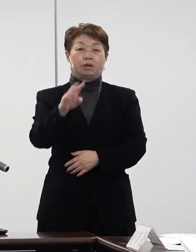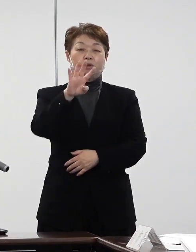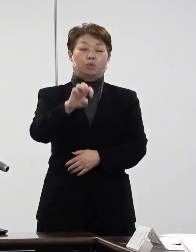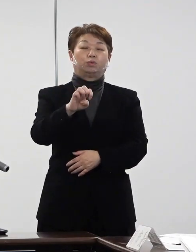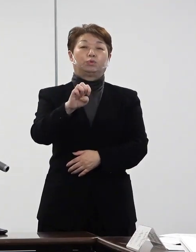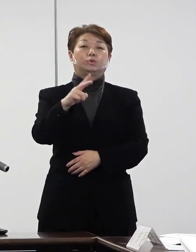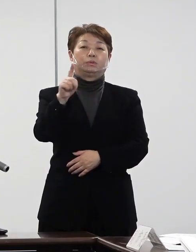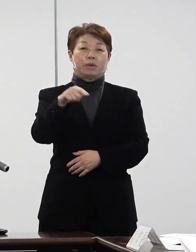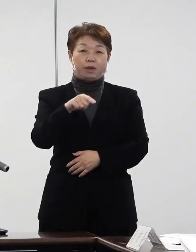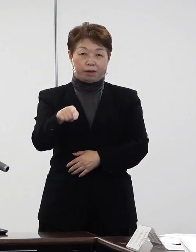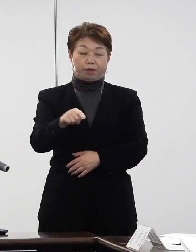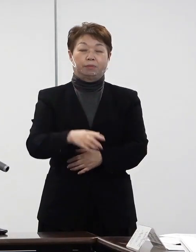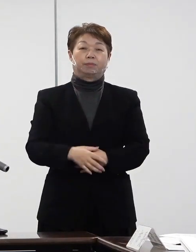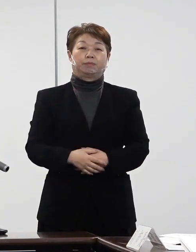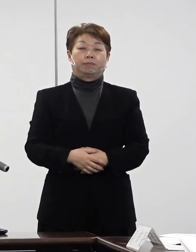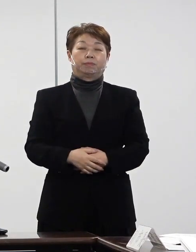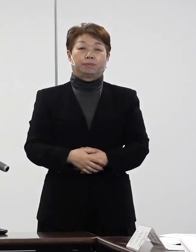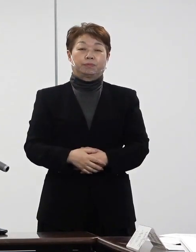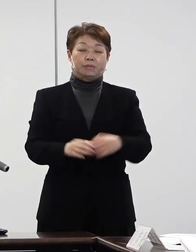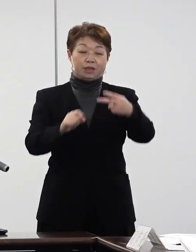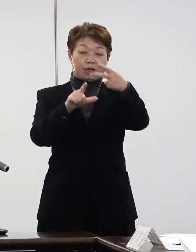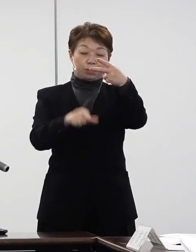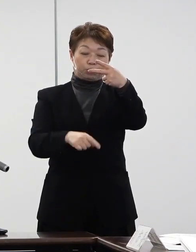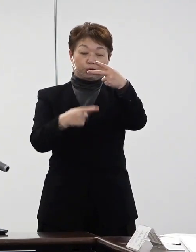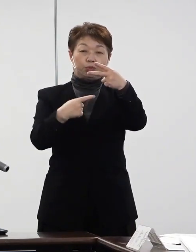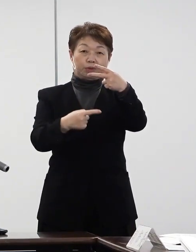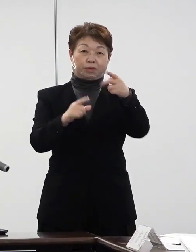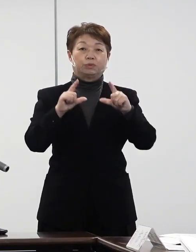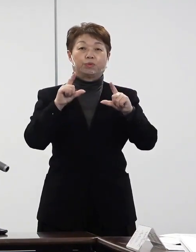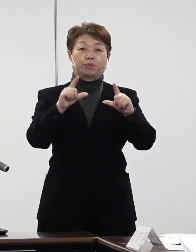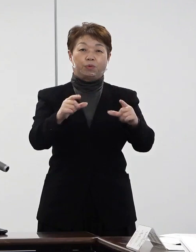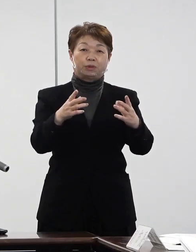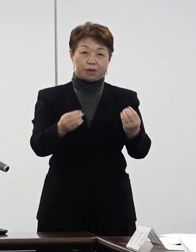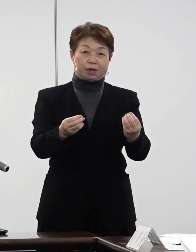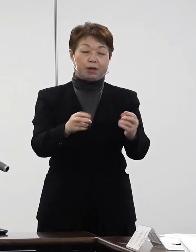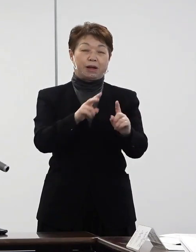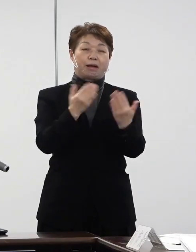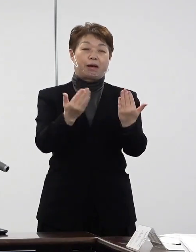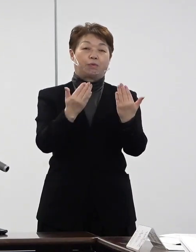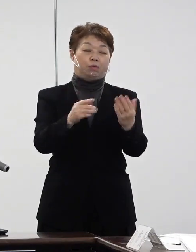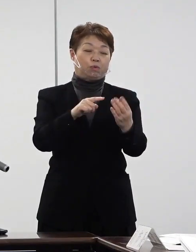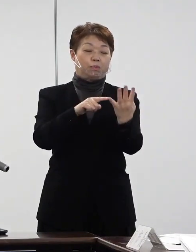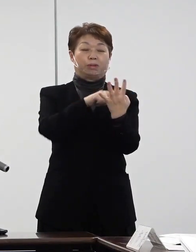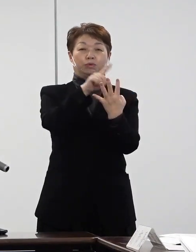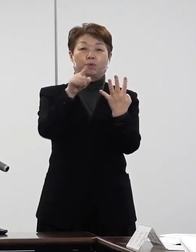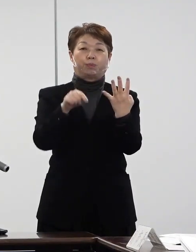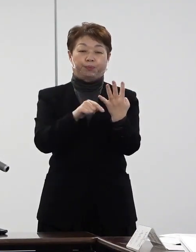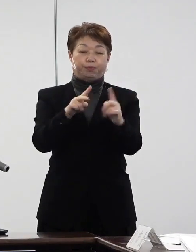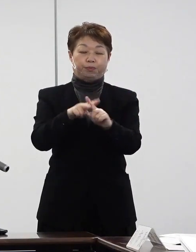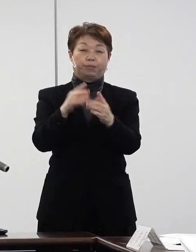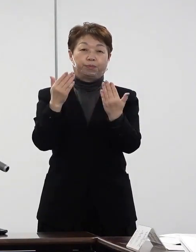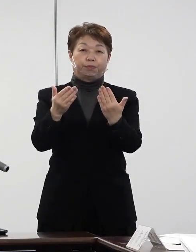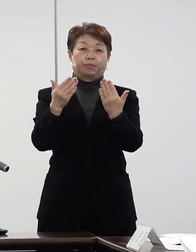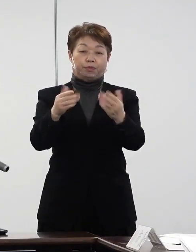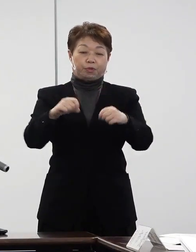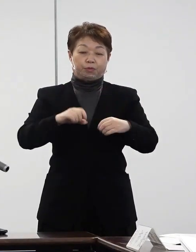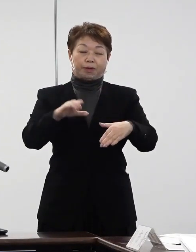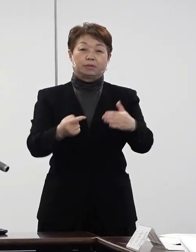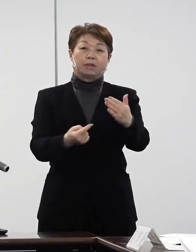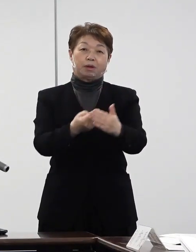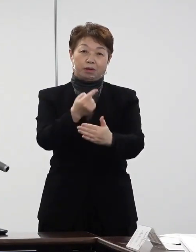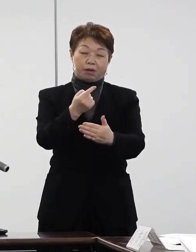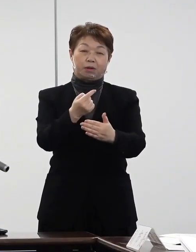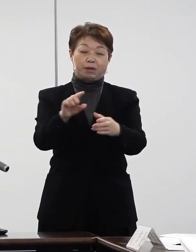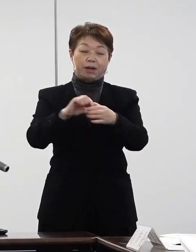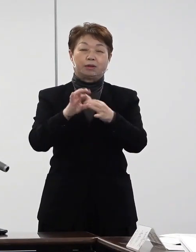42名、同じく2月1日公表の学校4小学校のクラスターで関連